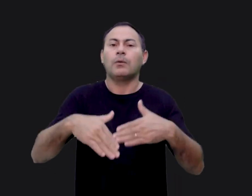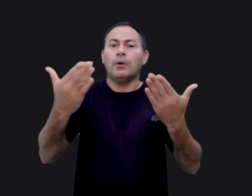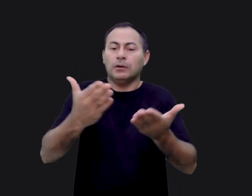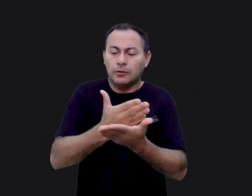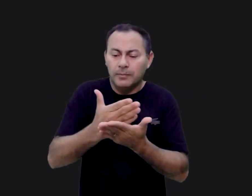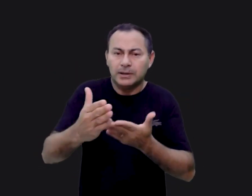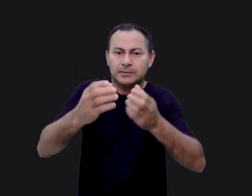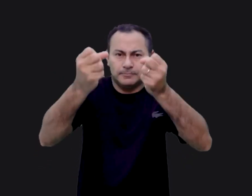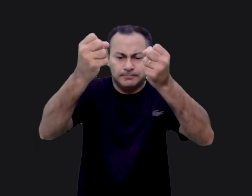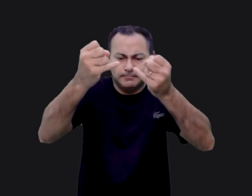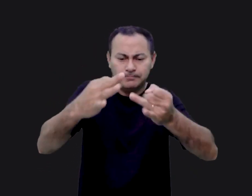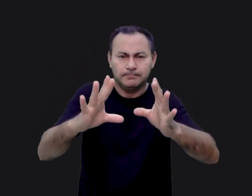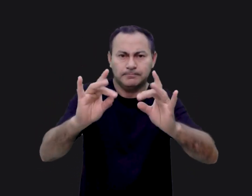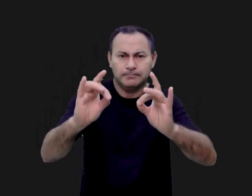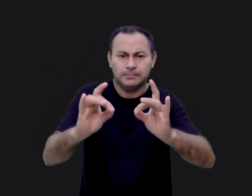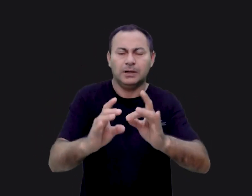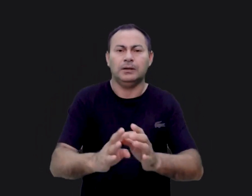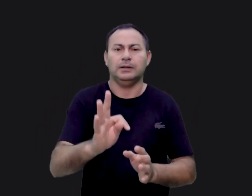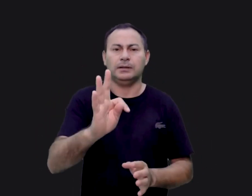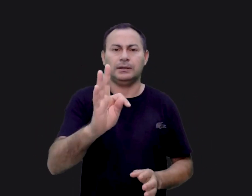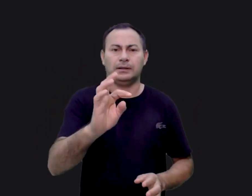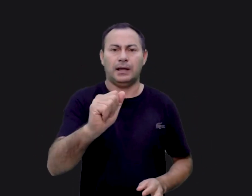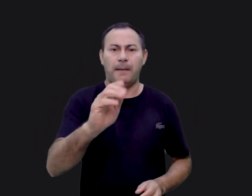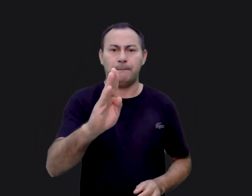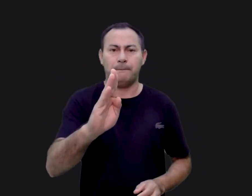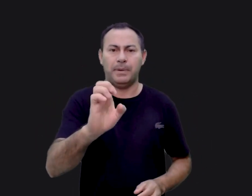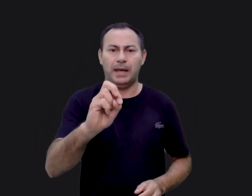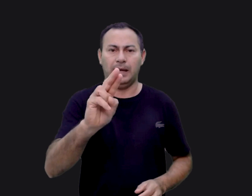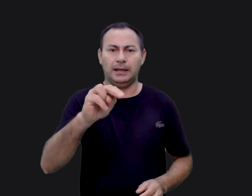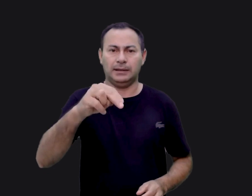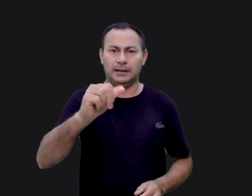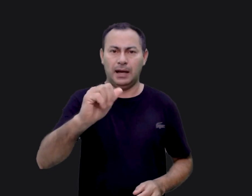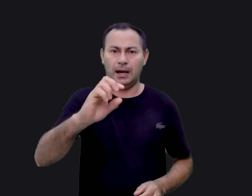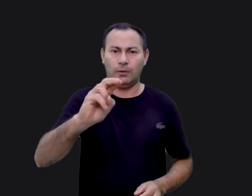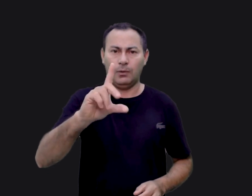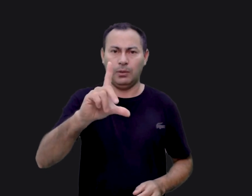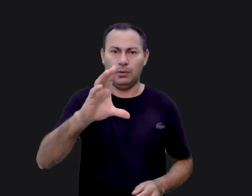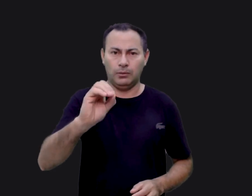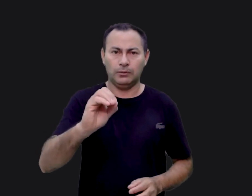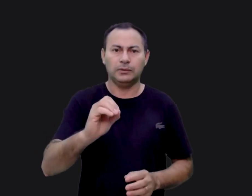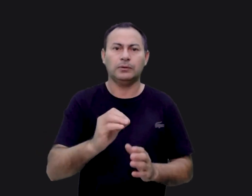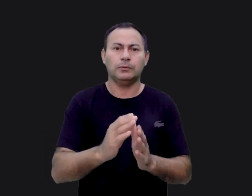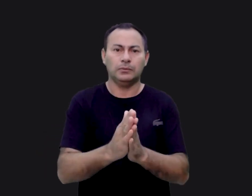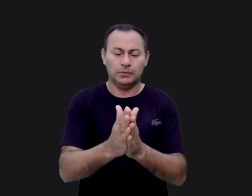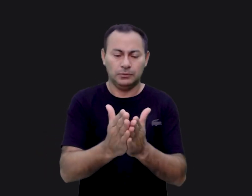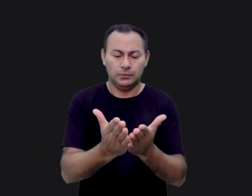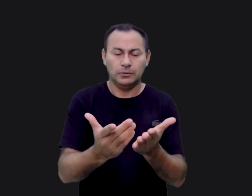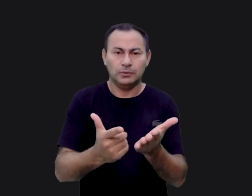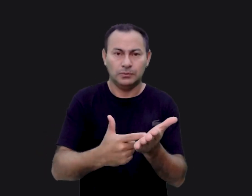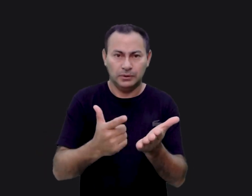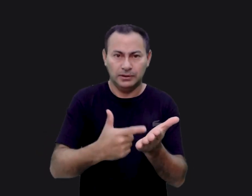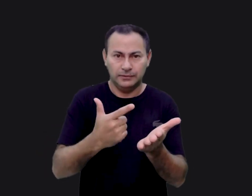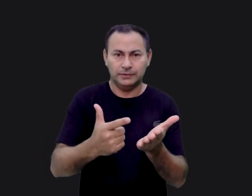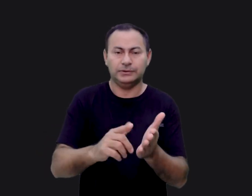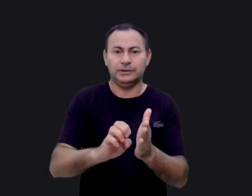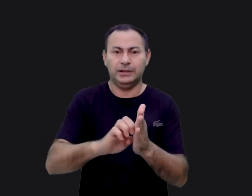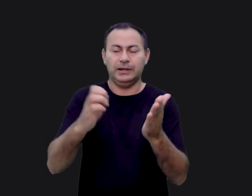Quando começam os detalhes da construção do tabernáculo no livro de Êxodo, a narrativa é interrompida e começa agora